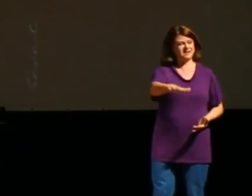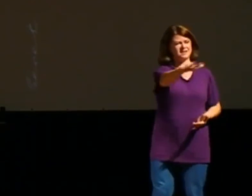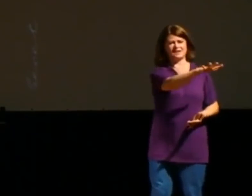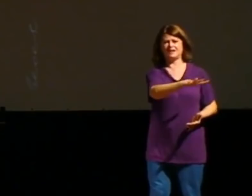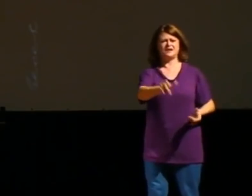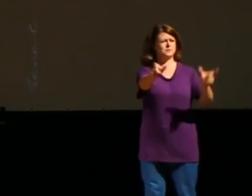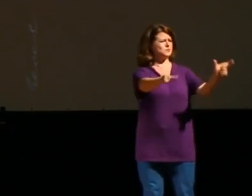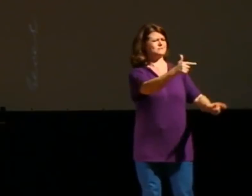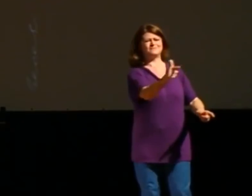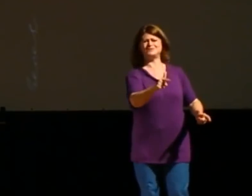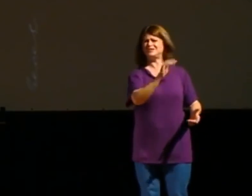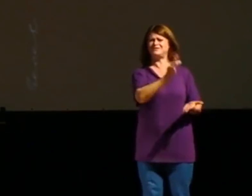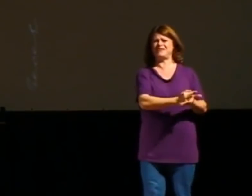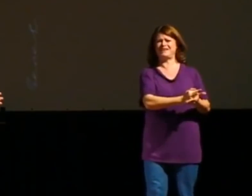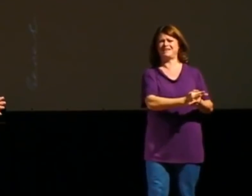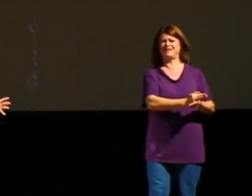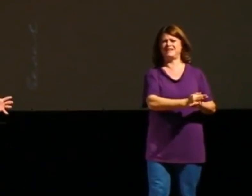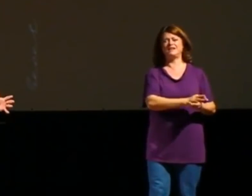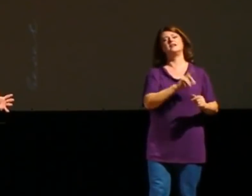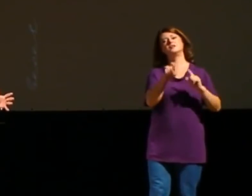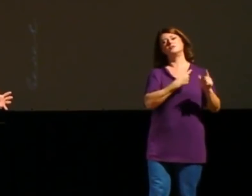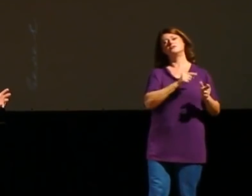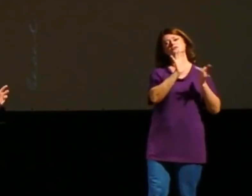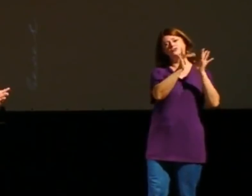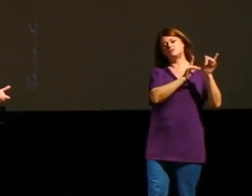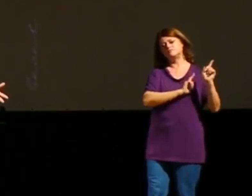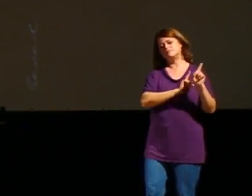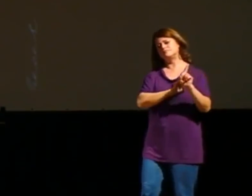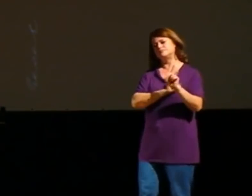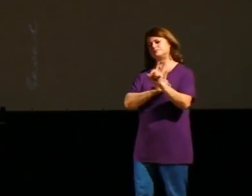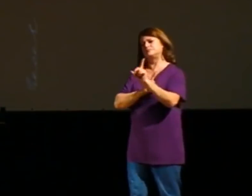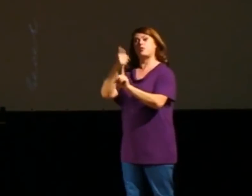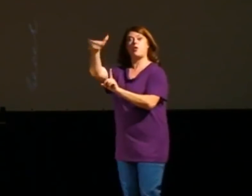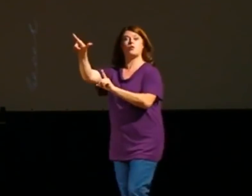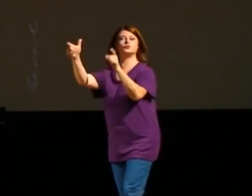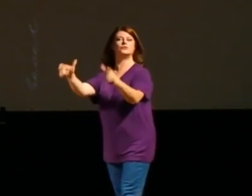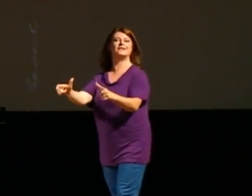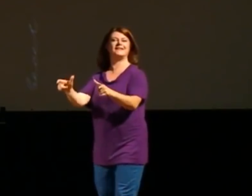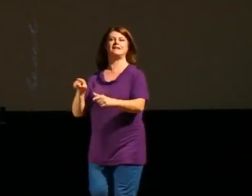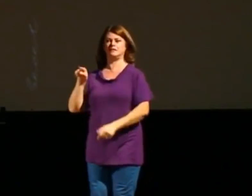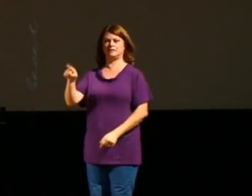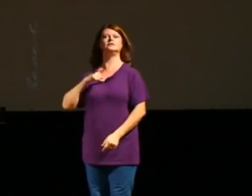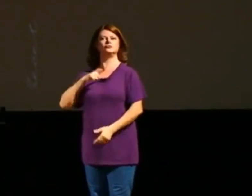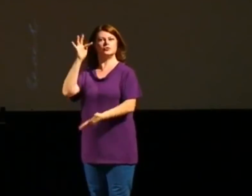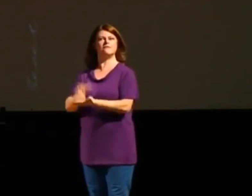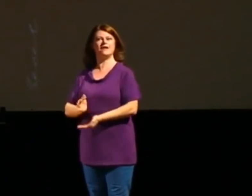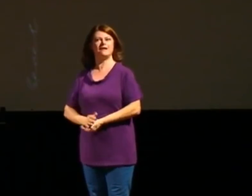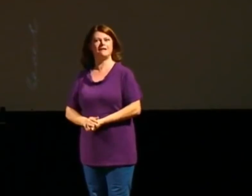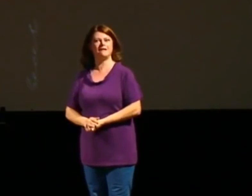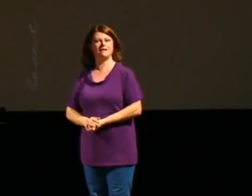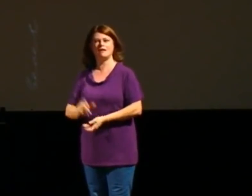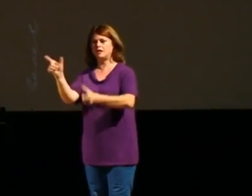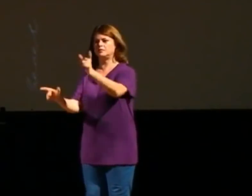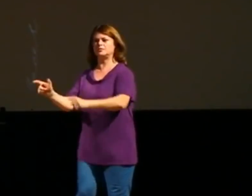pode mudar. Jesus pode curar ele. Jesus só pode resolver, Jesus. Coloca a mão nele e cura ele.